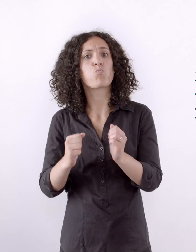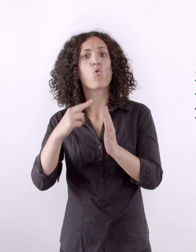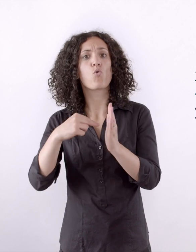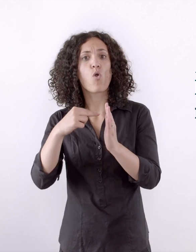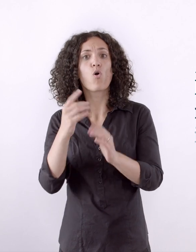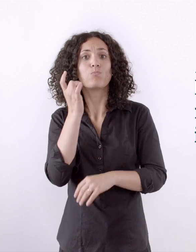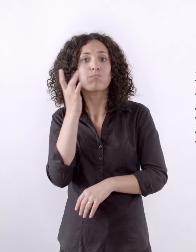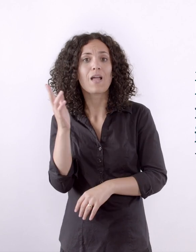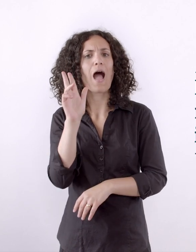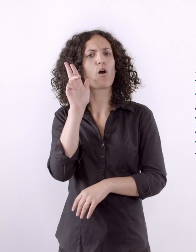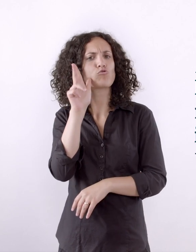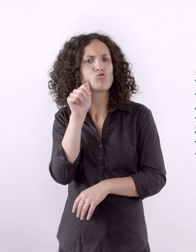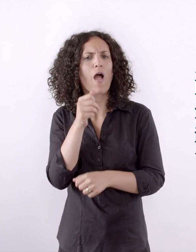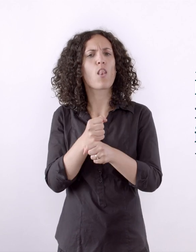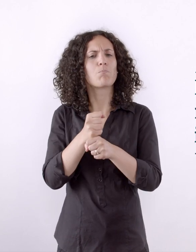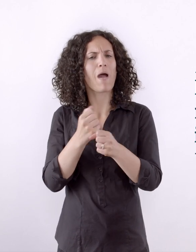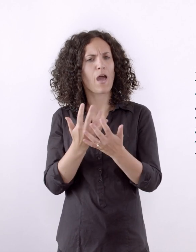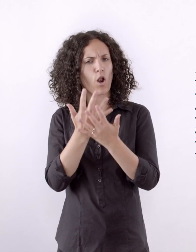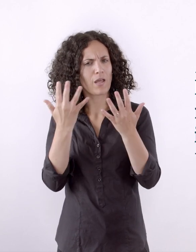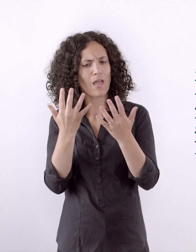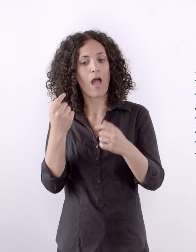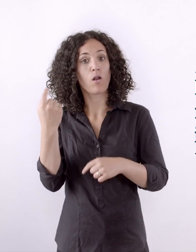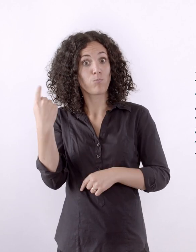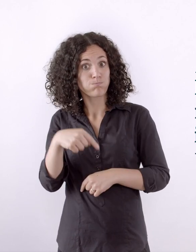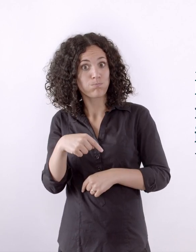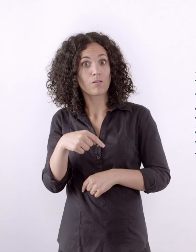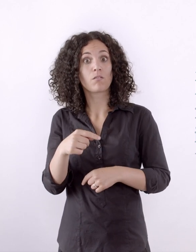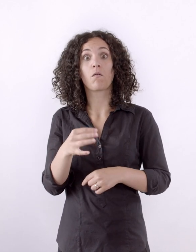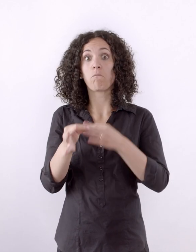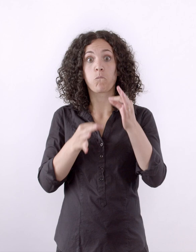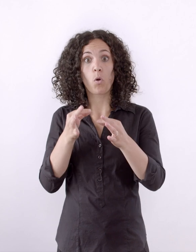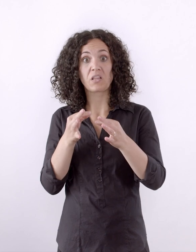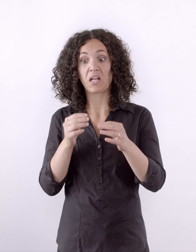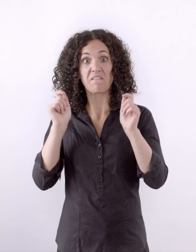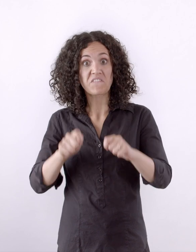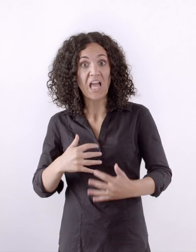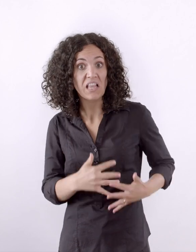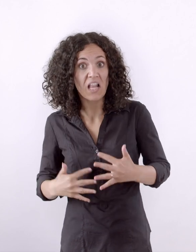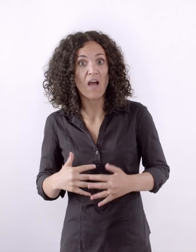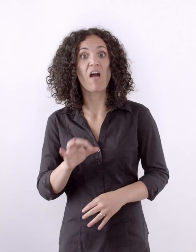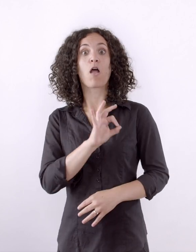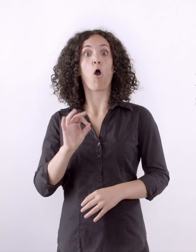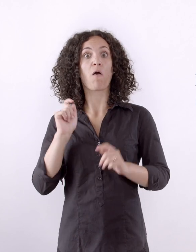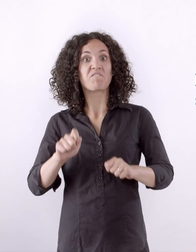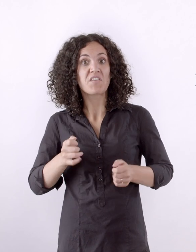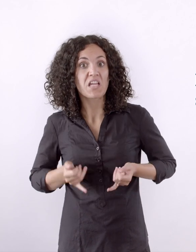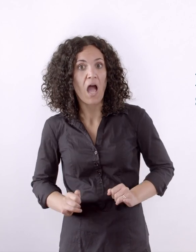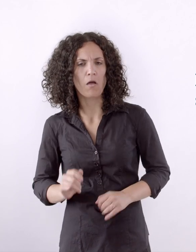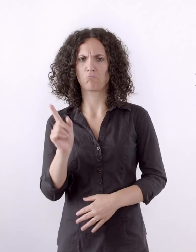marroncino. La perdita di questo tappo non è un segno del travaglio che sta iniziando o di parto imminente. Può verificarsi anche